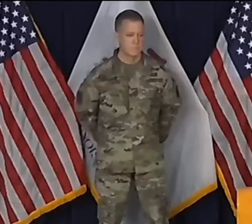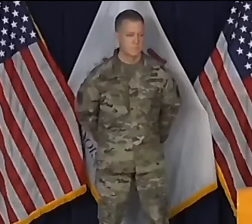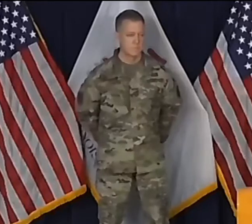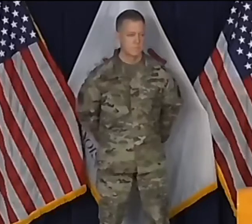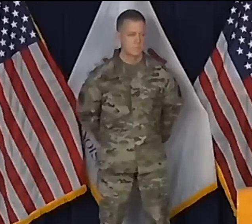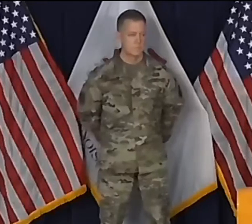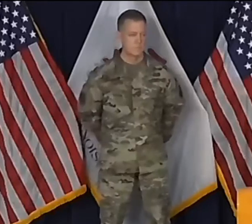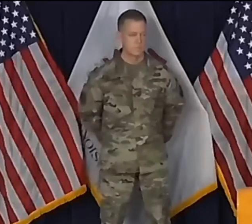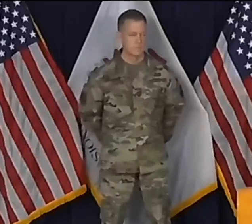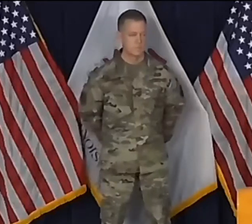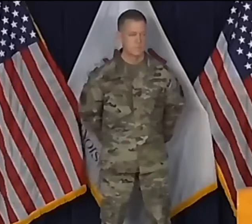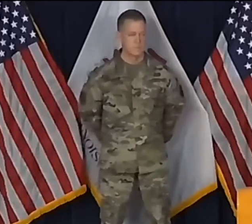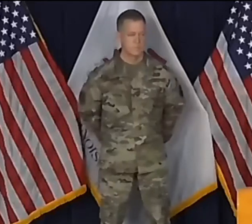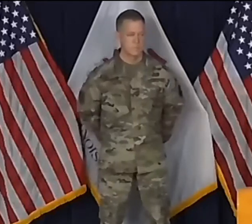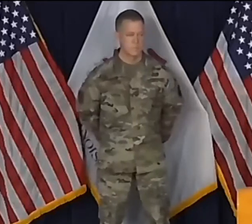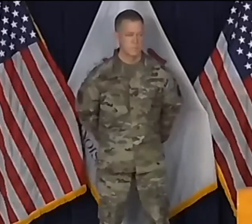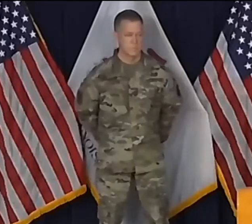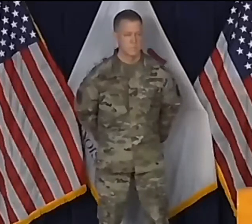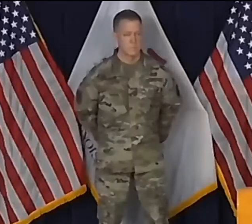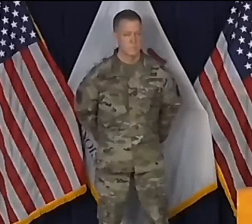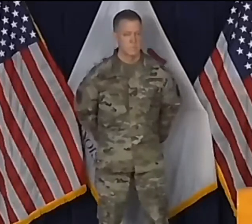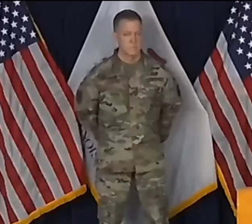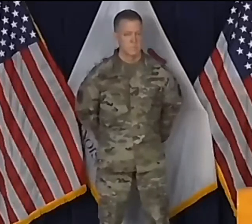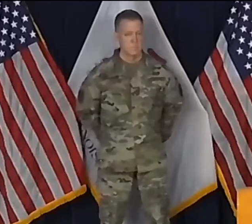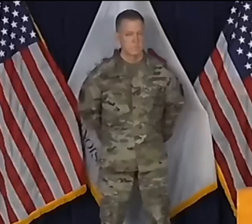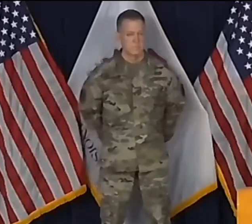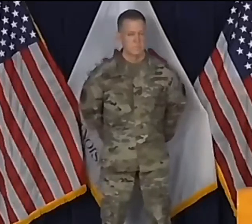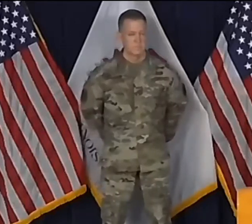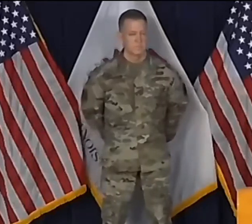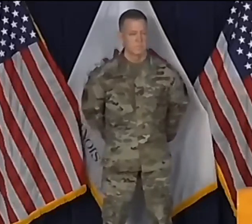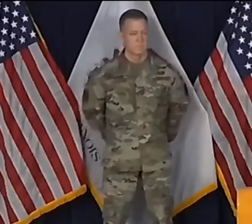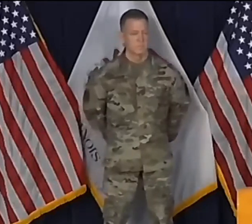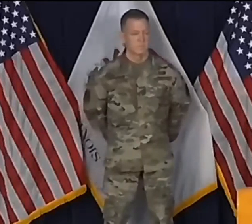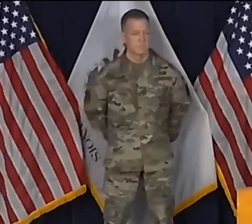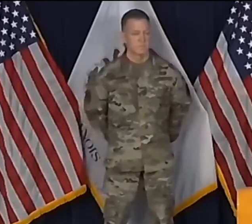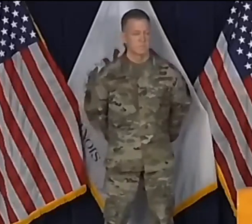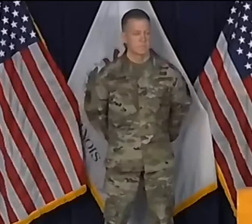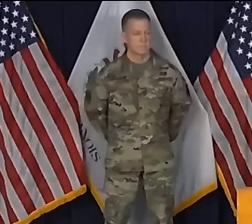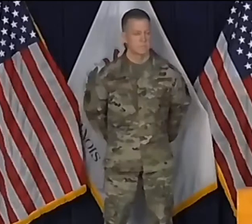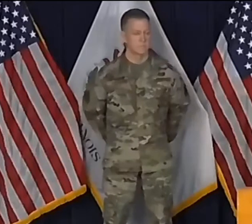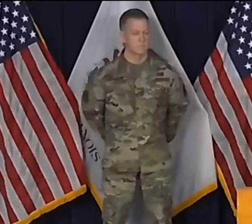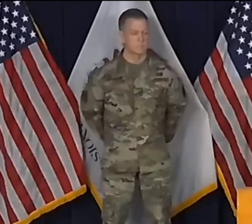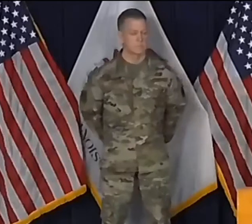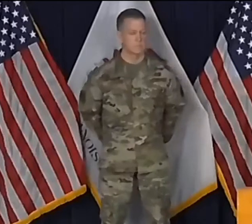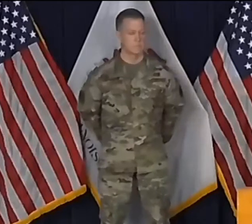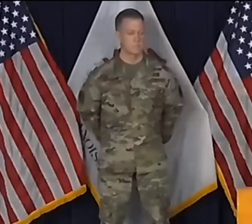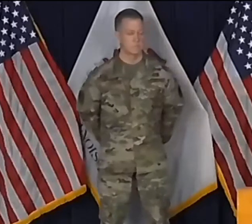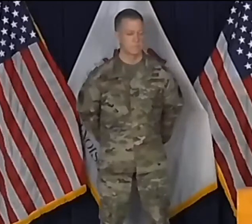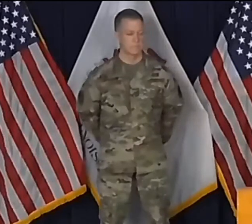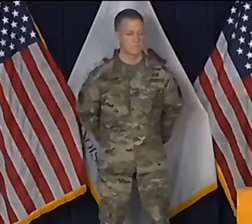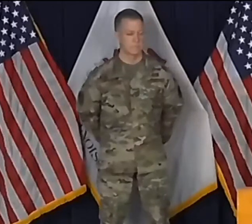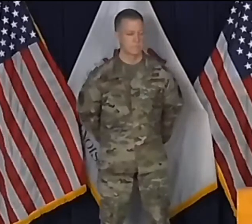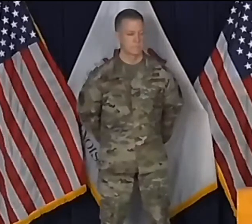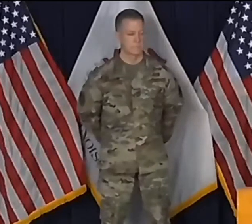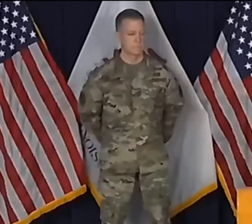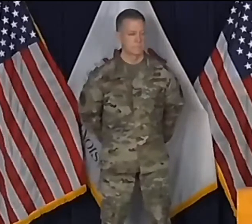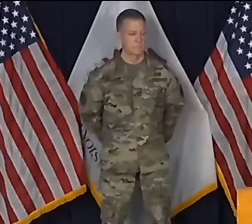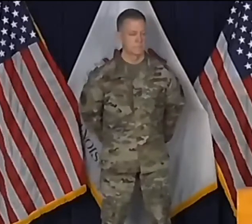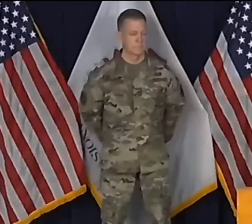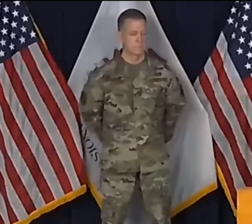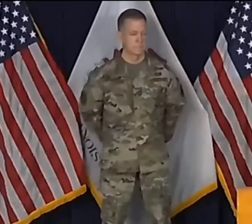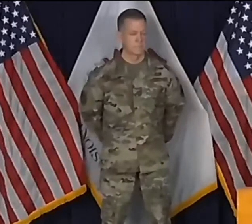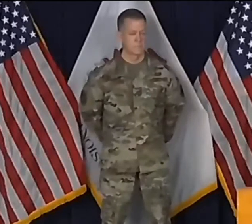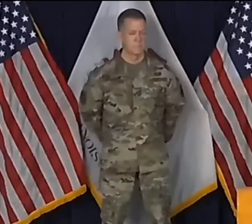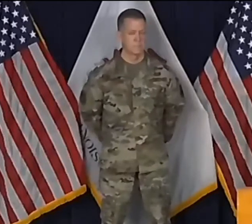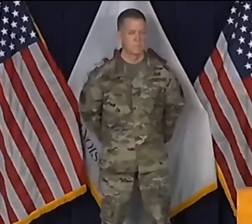detecta anticuerpos en personas infectadas, no detecta el virus. Una distinción importante, ya